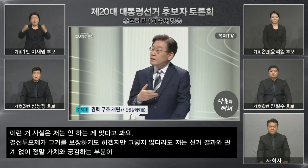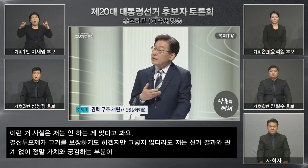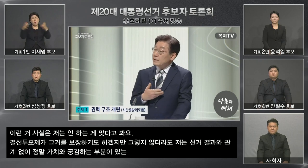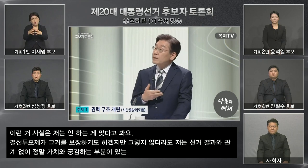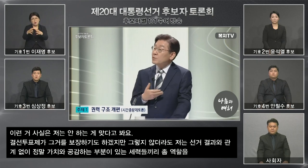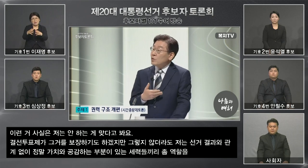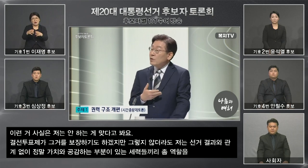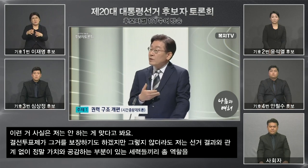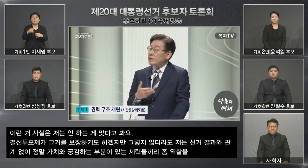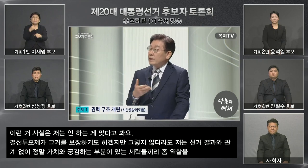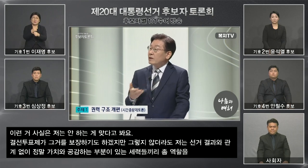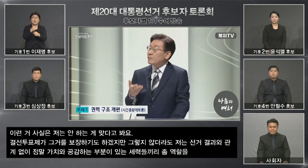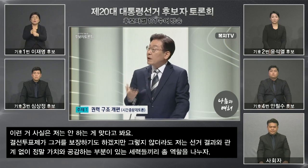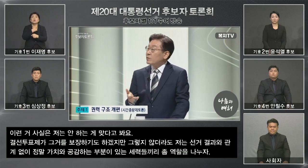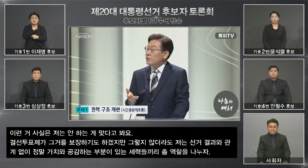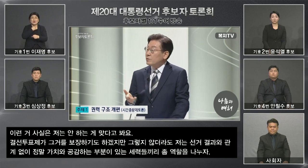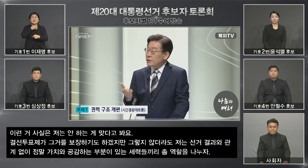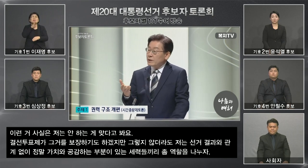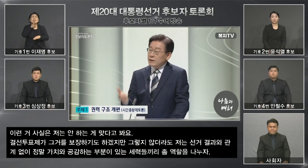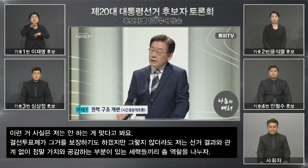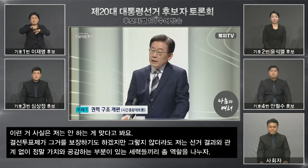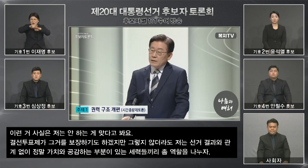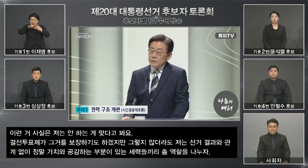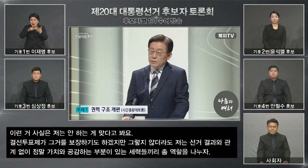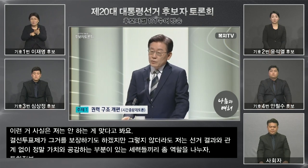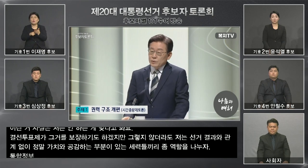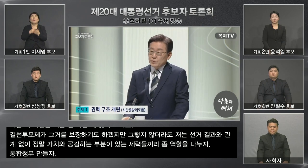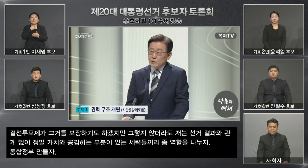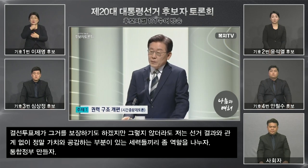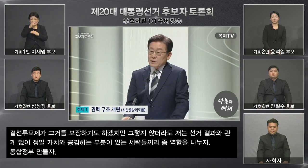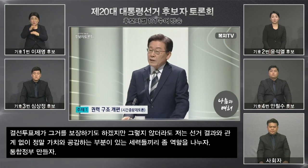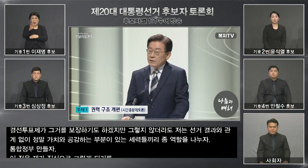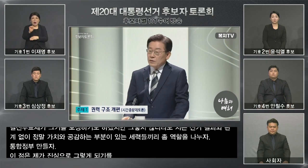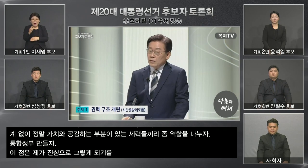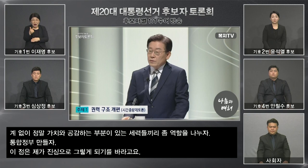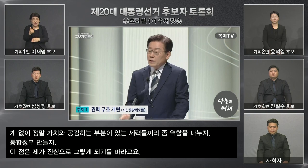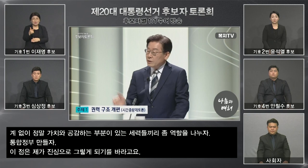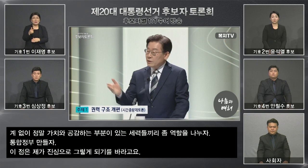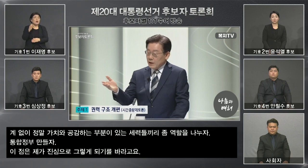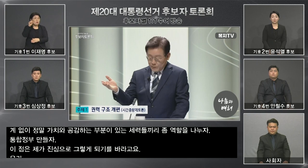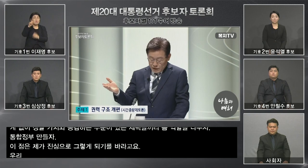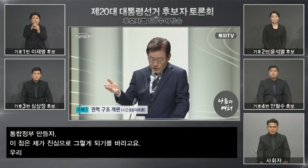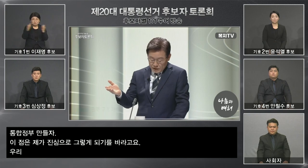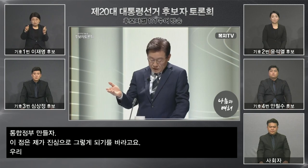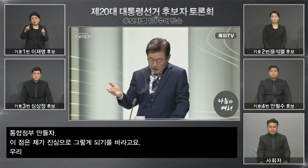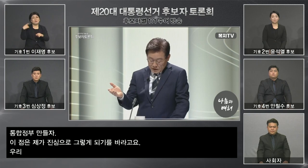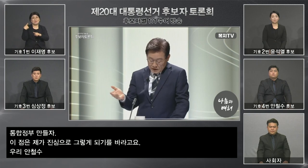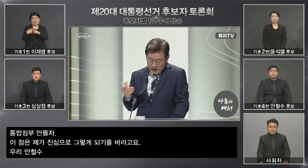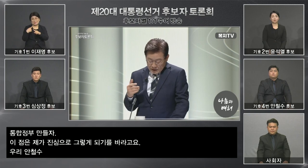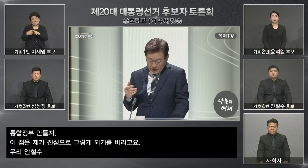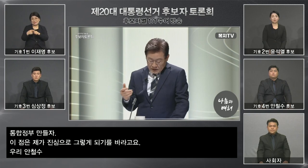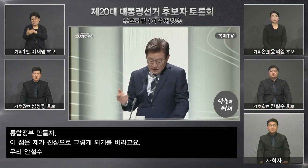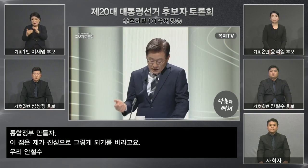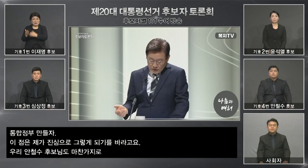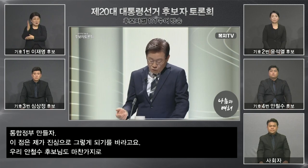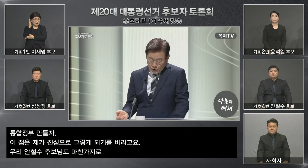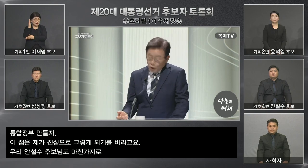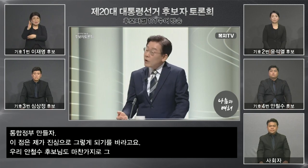이 점은 제가 진심으로 그렇게 되길 바라고요. 우리 안철수 후보님도 마찬가지로 아까 말씀하셨던